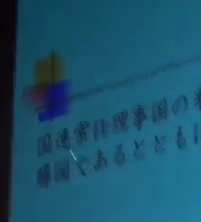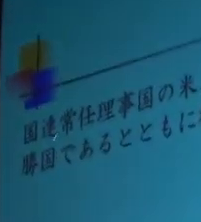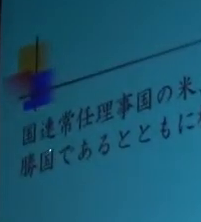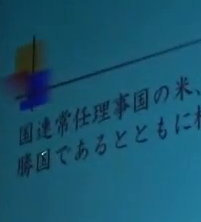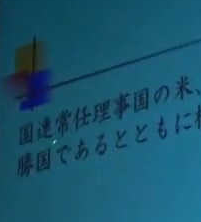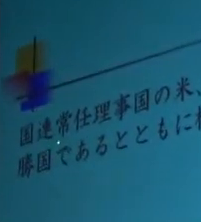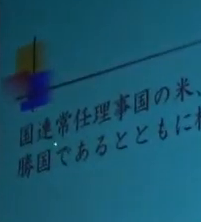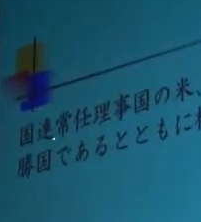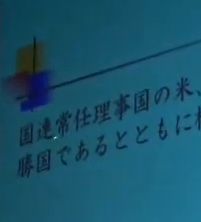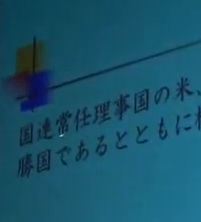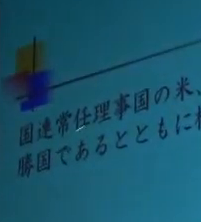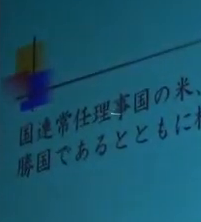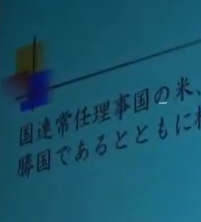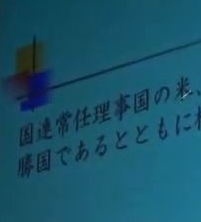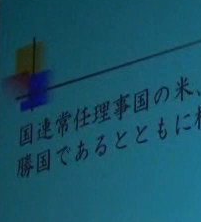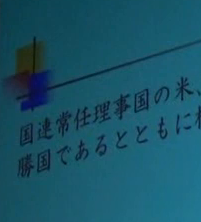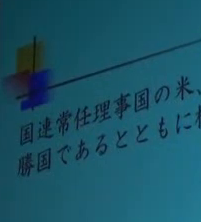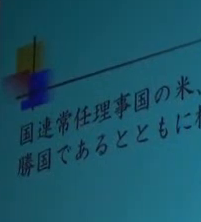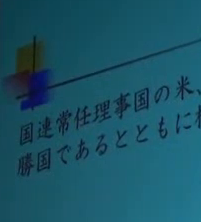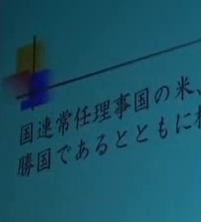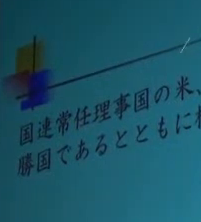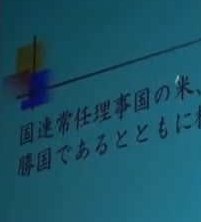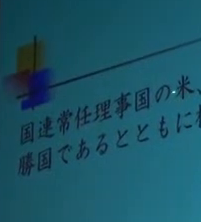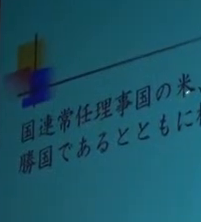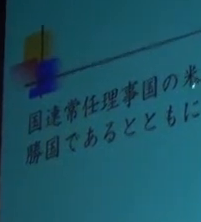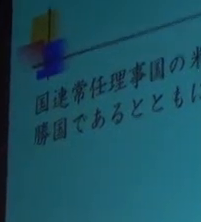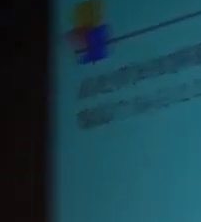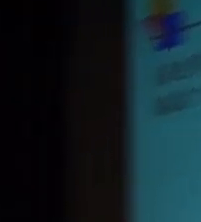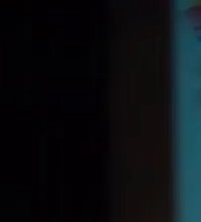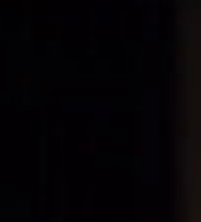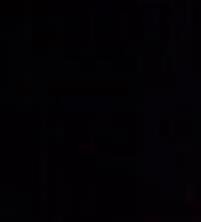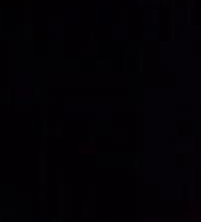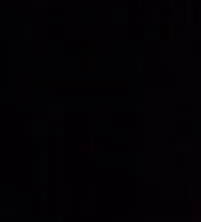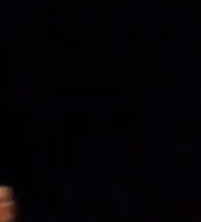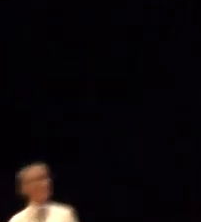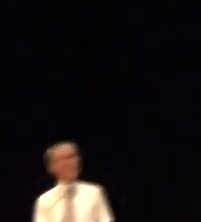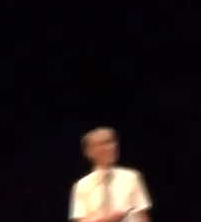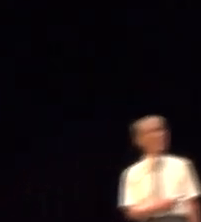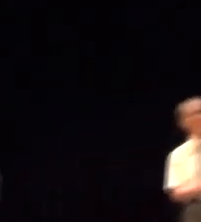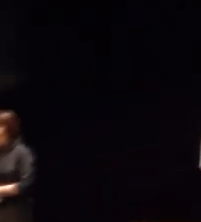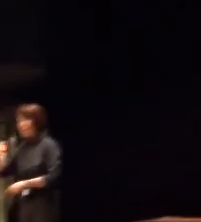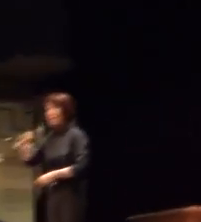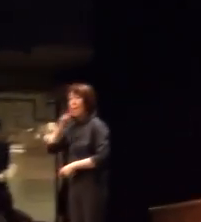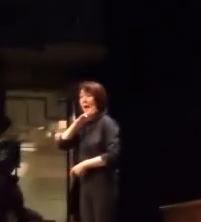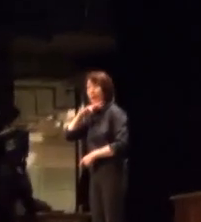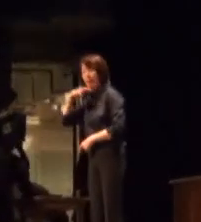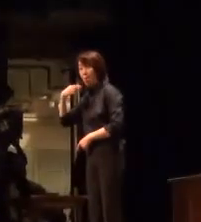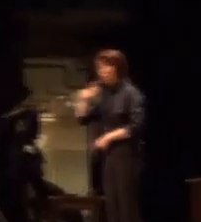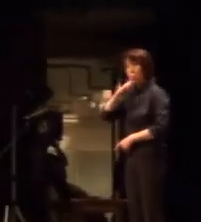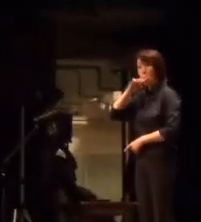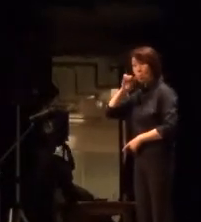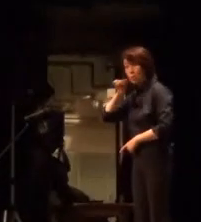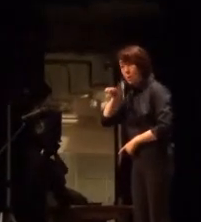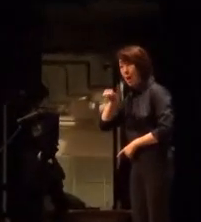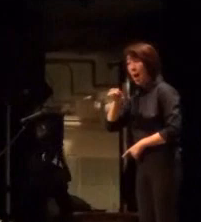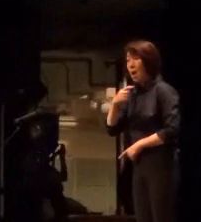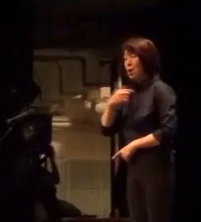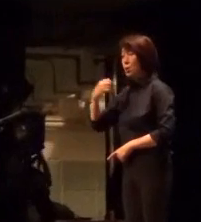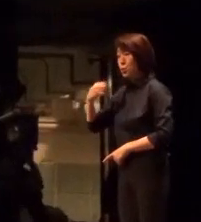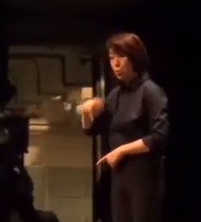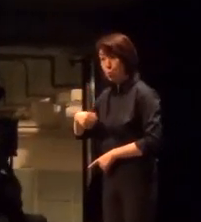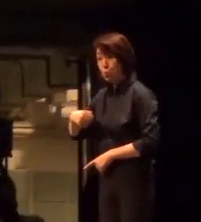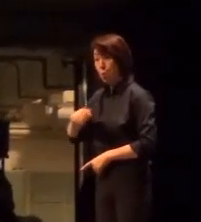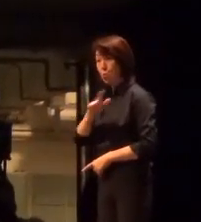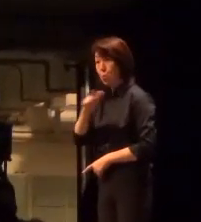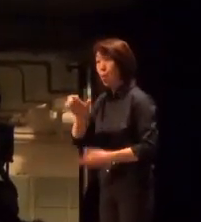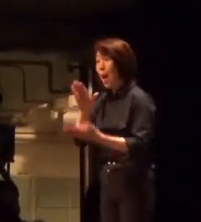その国連の常任理事国は米国、ロシア、イギリス、フランス、中国ですけれども、たくさん